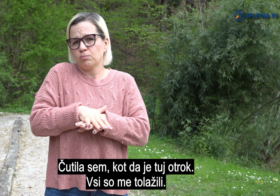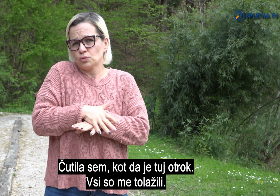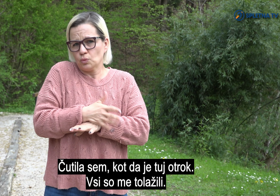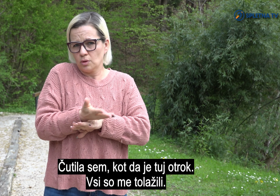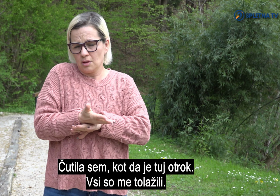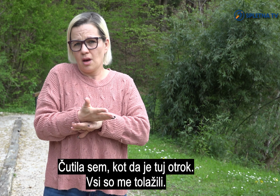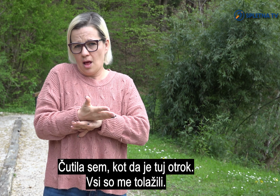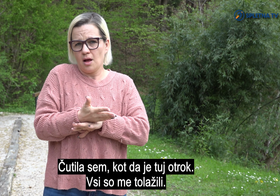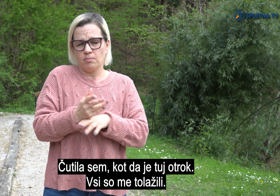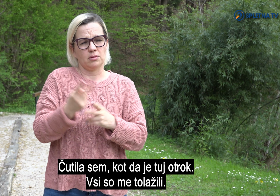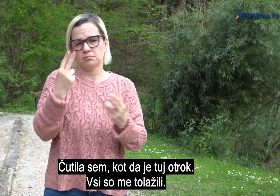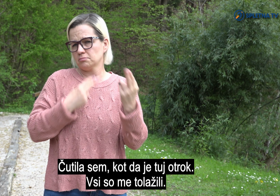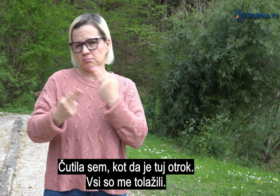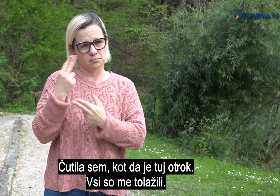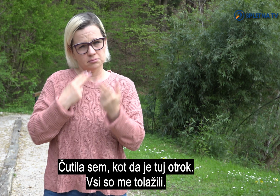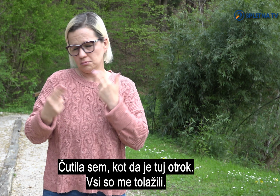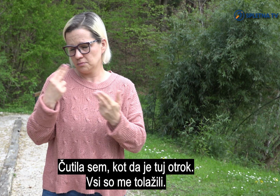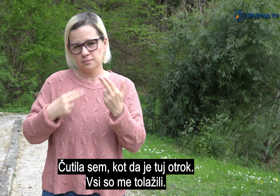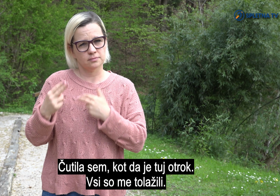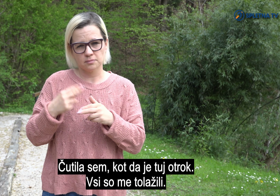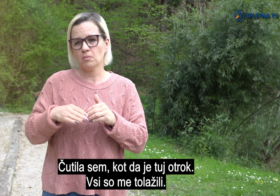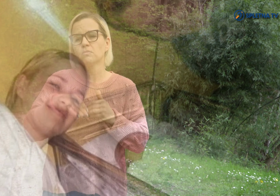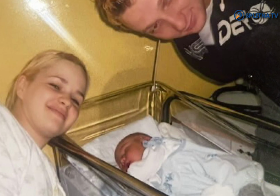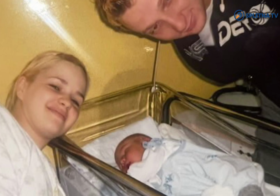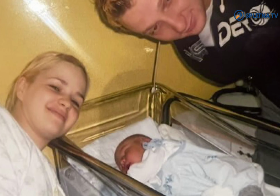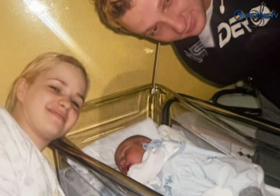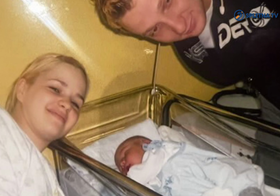otrok. Vsi so me tolažili.